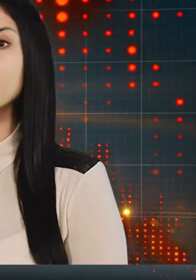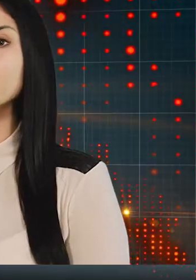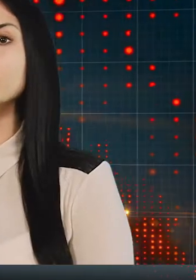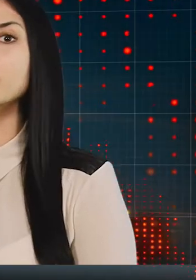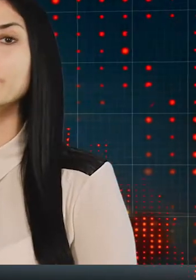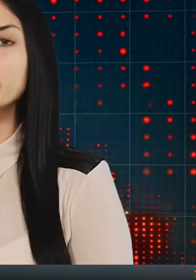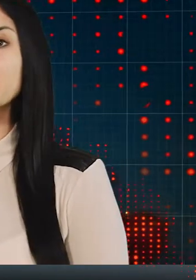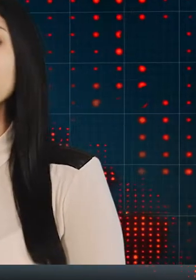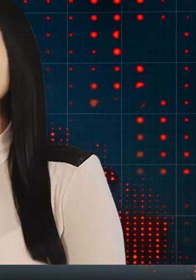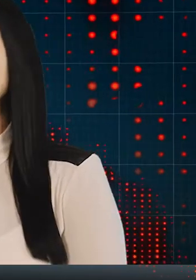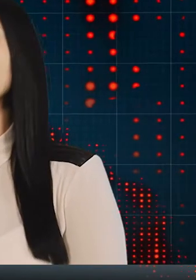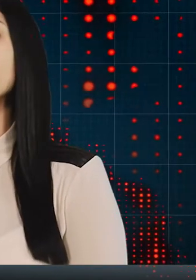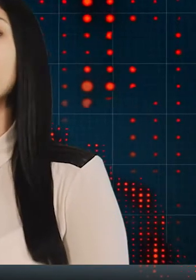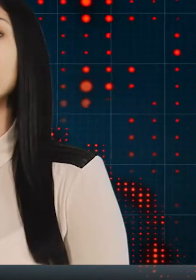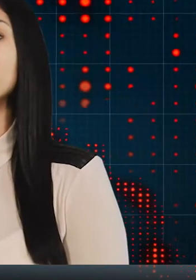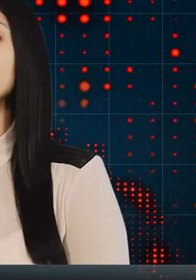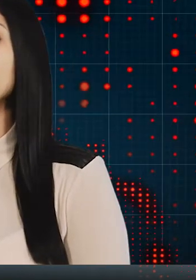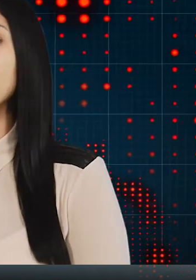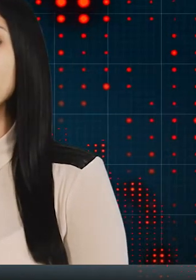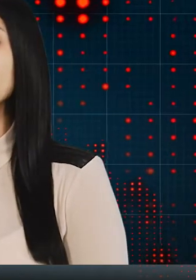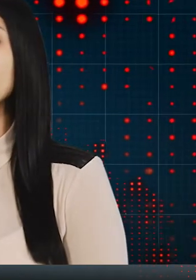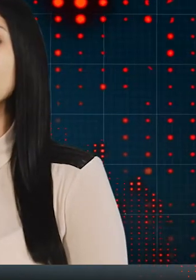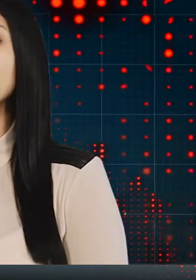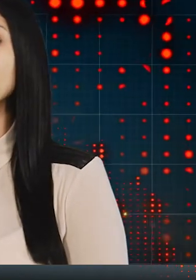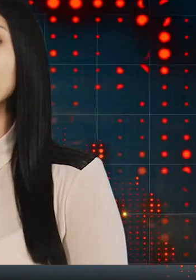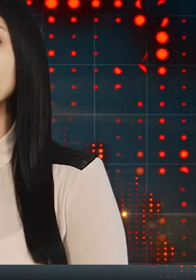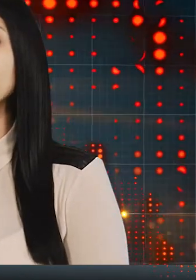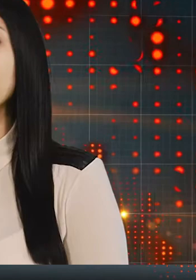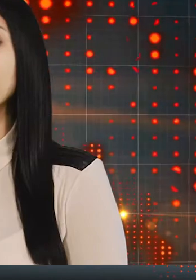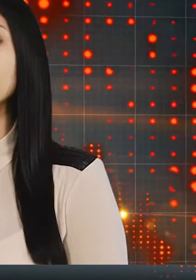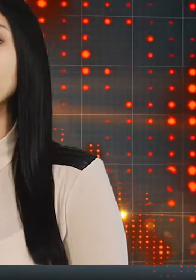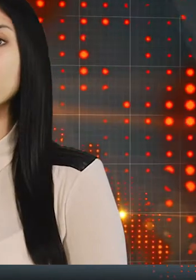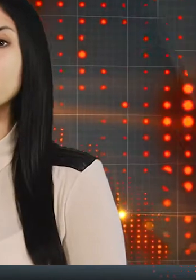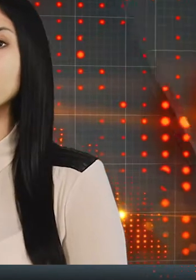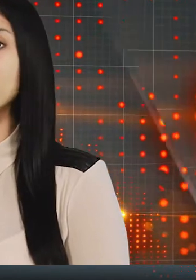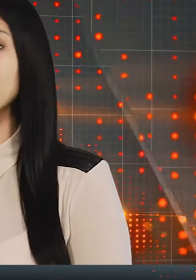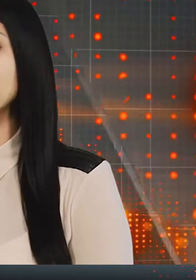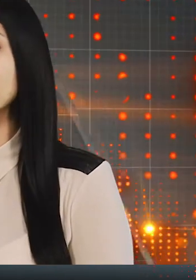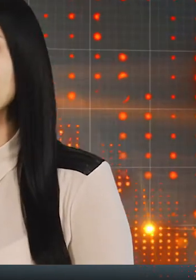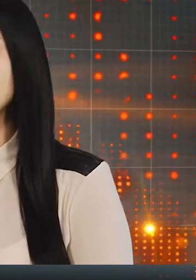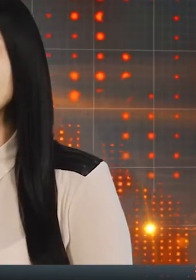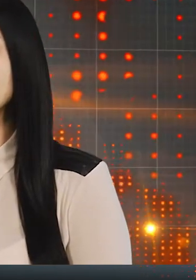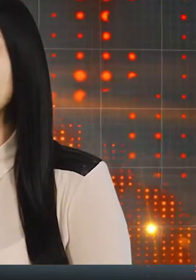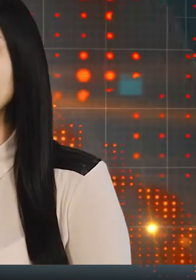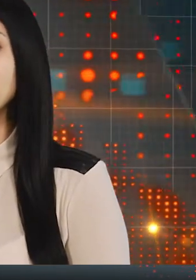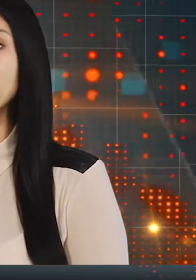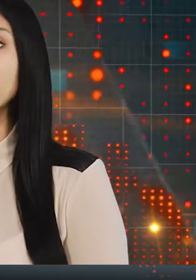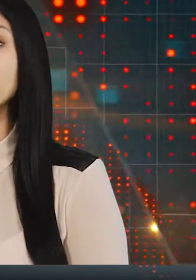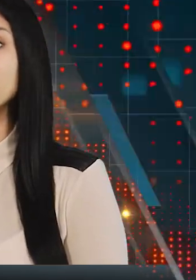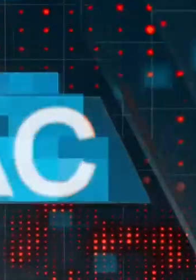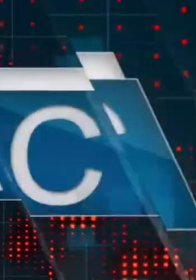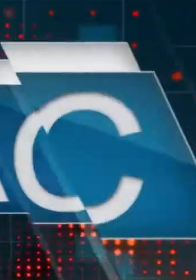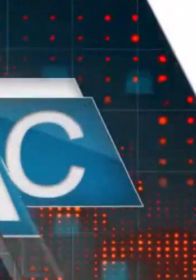Міністр охорони здоров'я Максим Степанов запевнив, що інформація про заборону продажу деяких непродовольчих товарів під час локдауну не